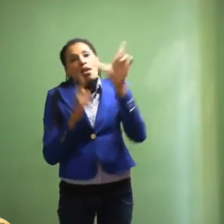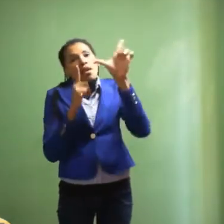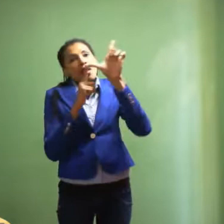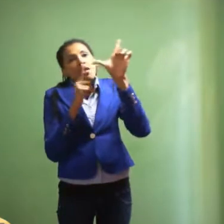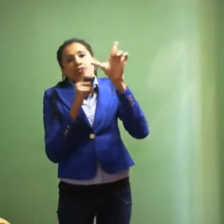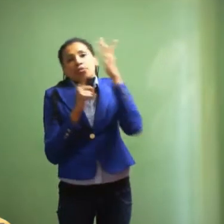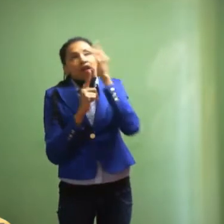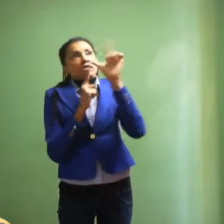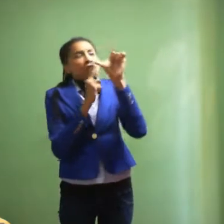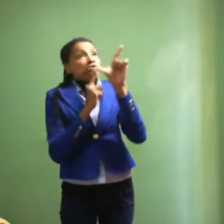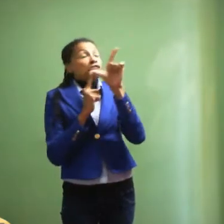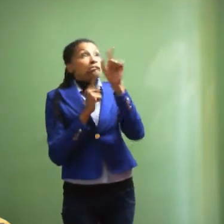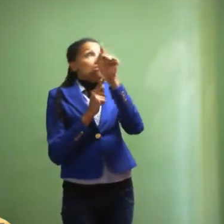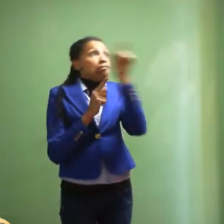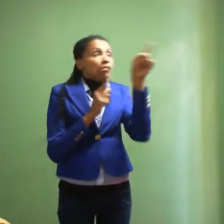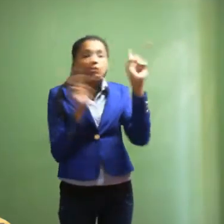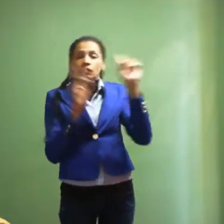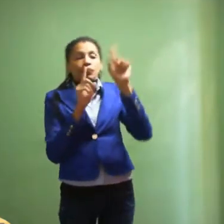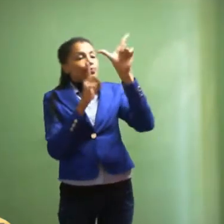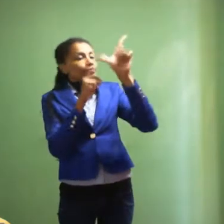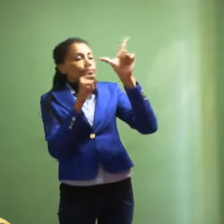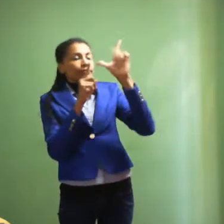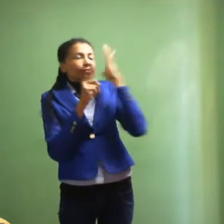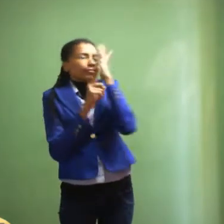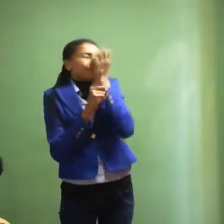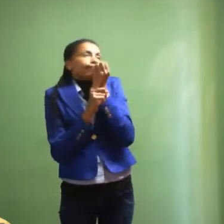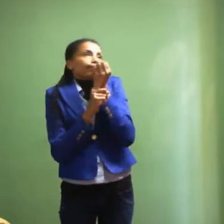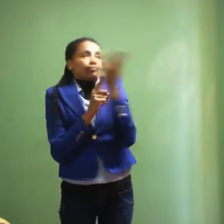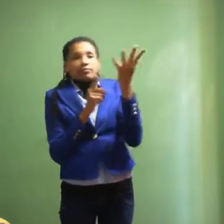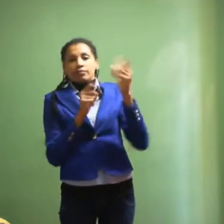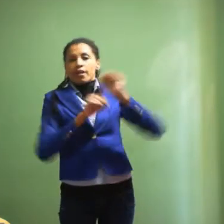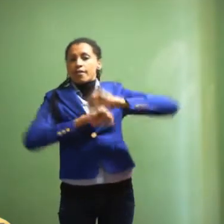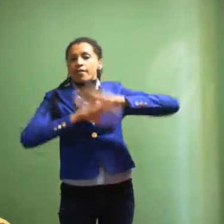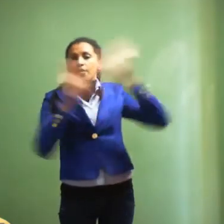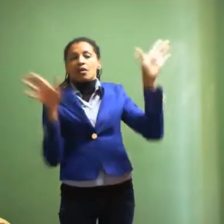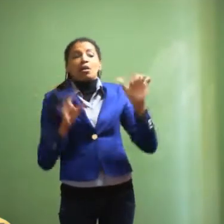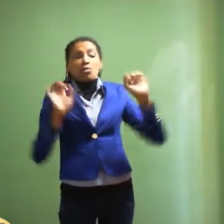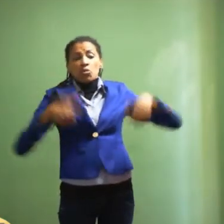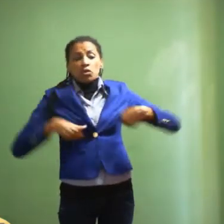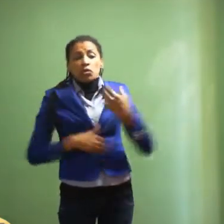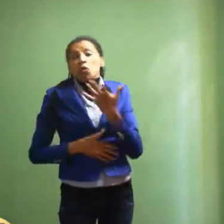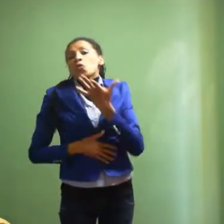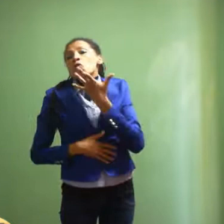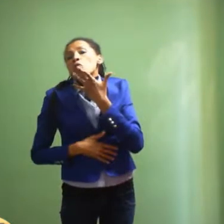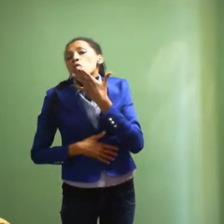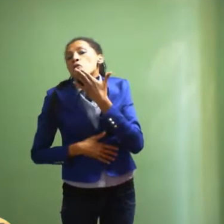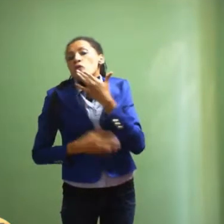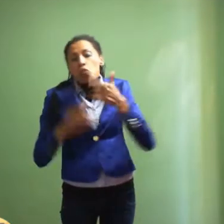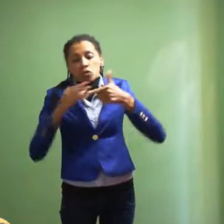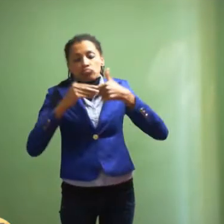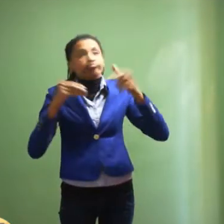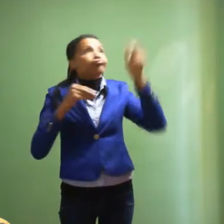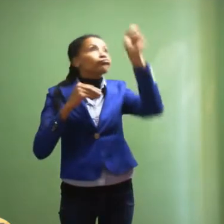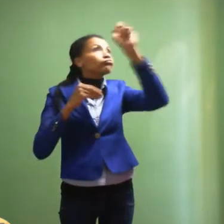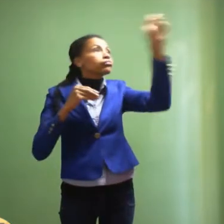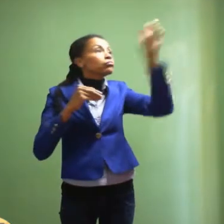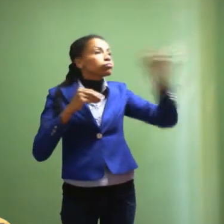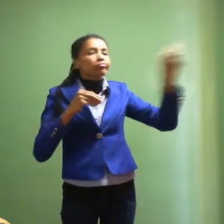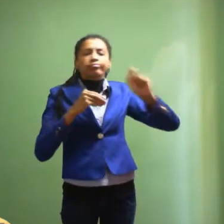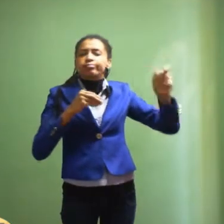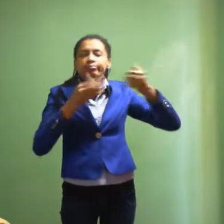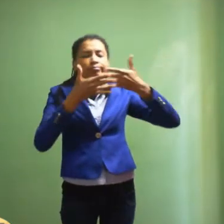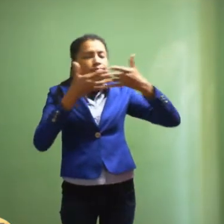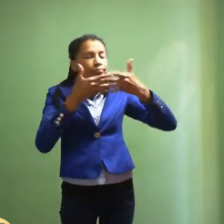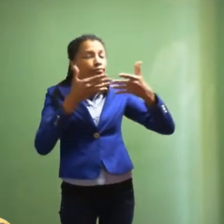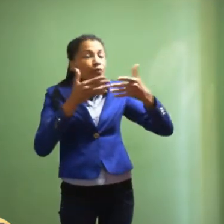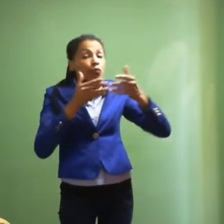letra muy bonita, muy clara. Si puede usar diferentes colores, puede ser de acuerdo al propósito que ella tenga, pero tiene que